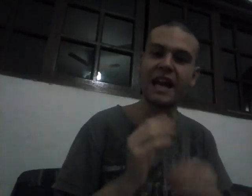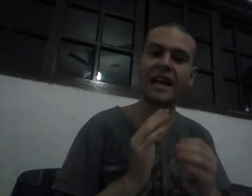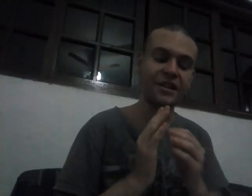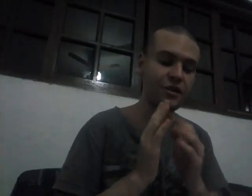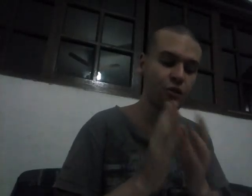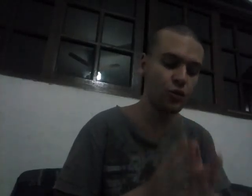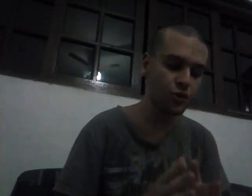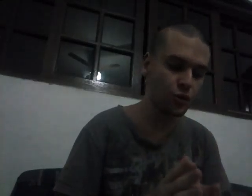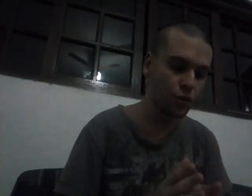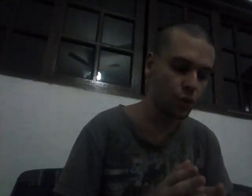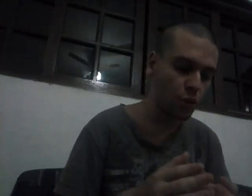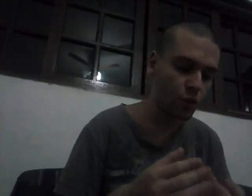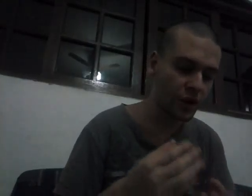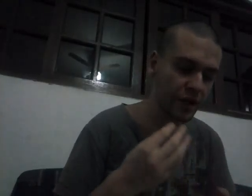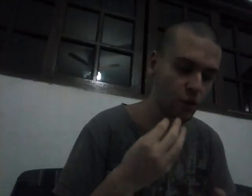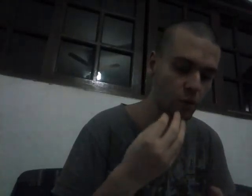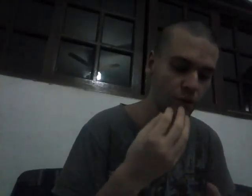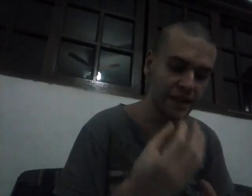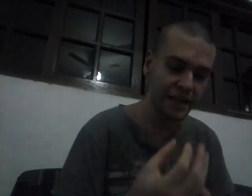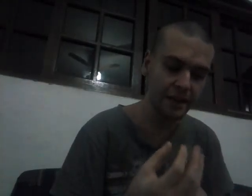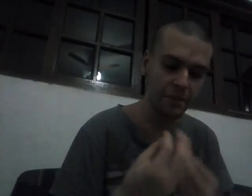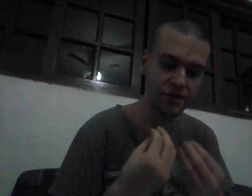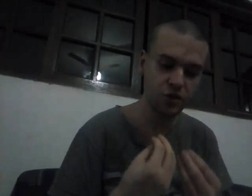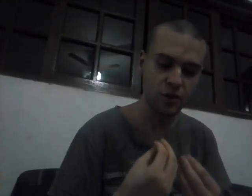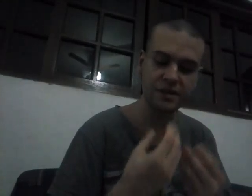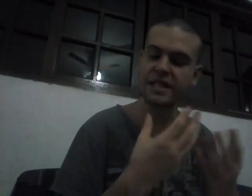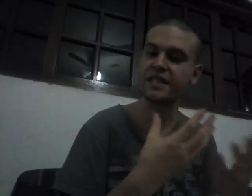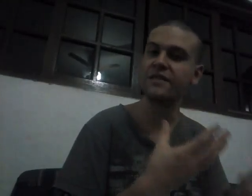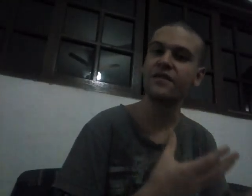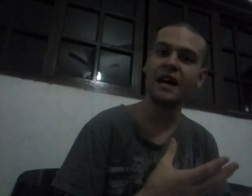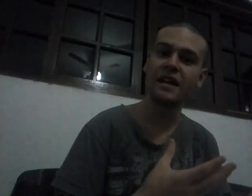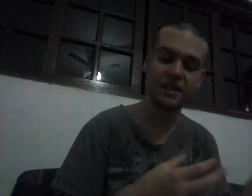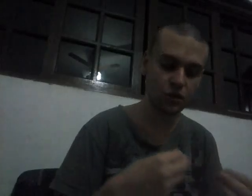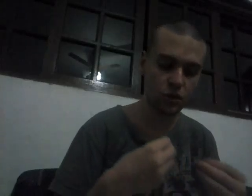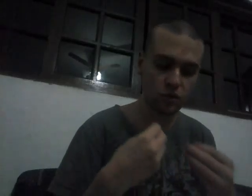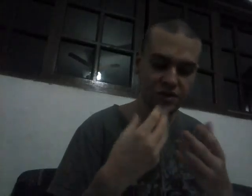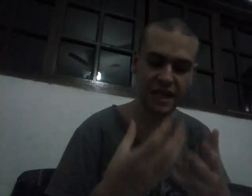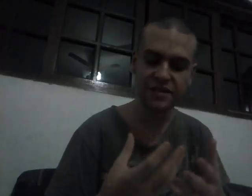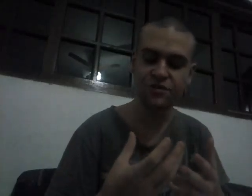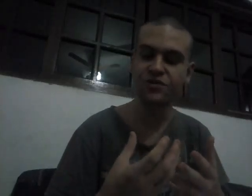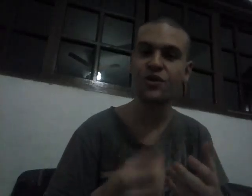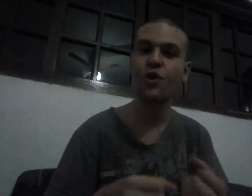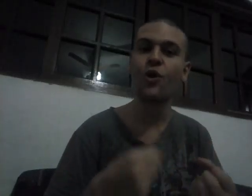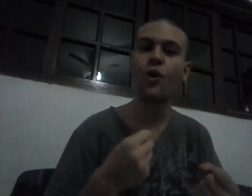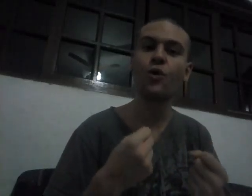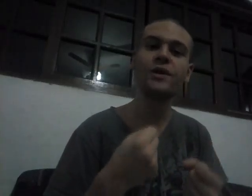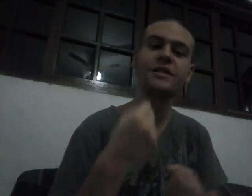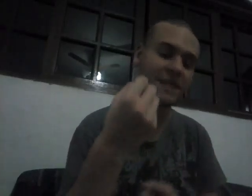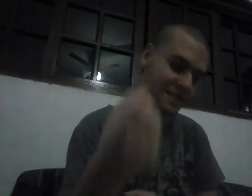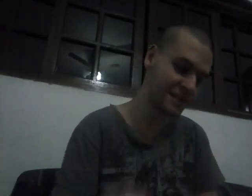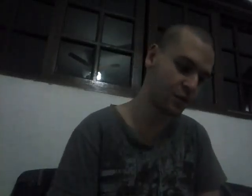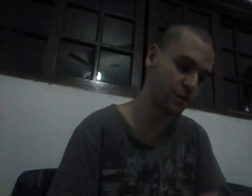é tudo o que comunica a pessoa, seja fala, com gestos ou expressão.